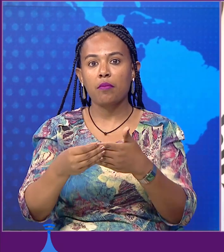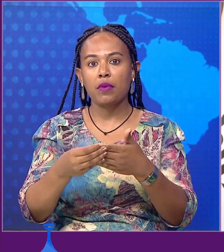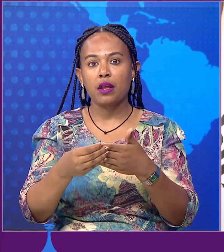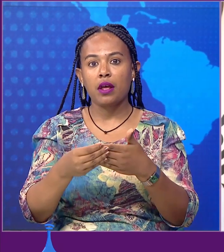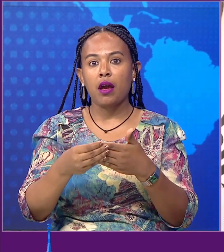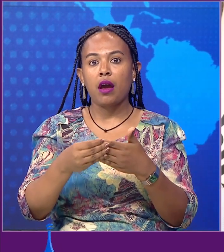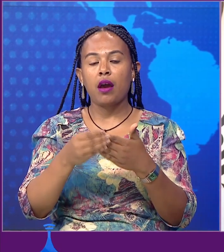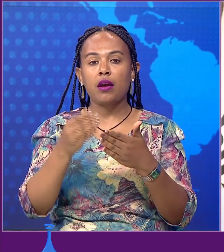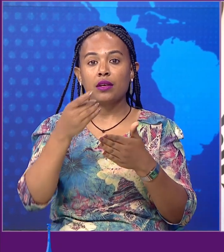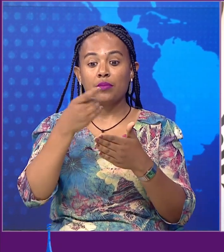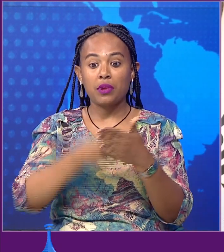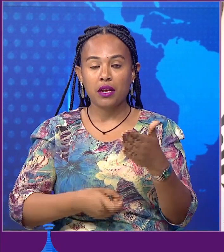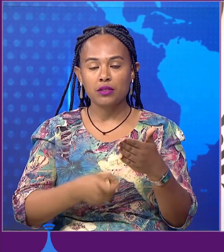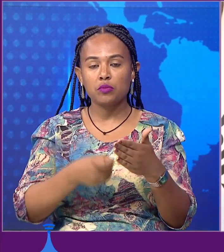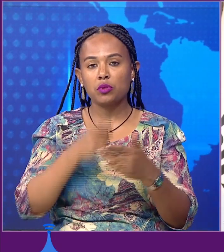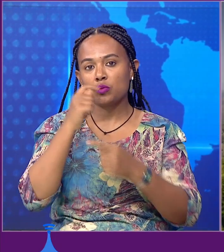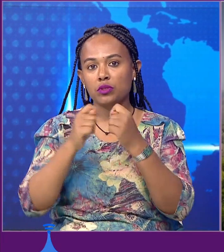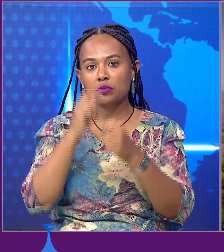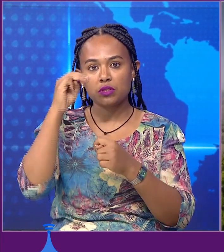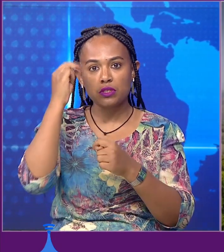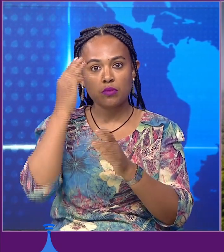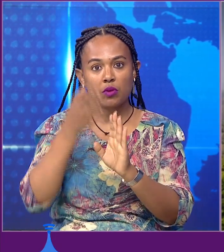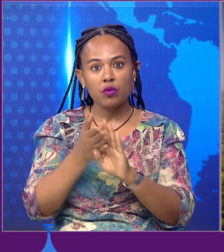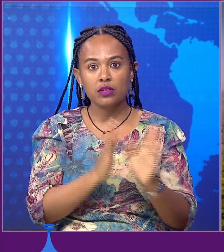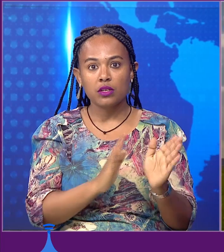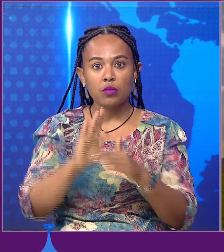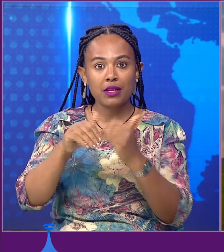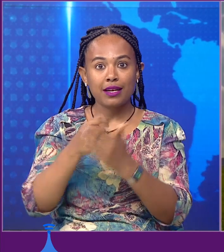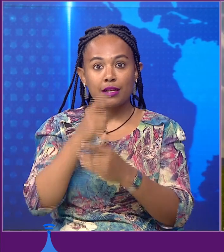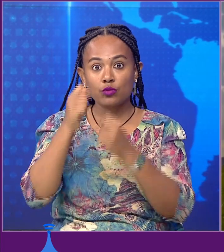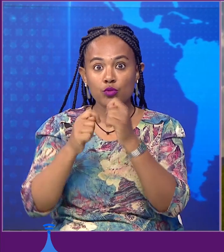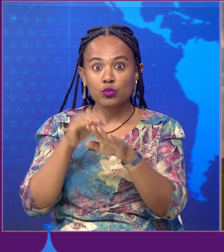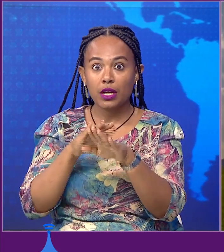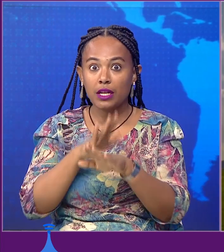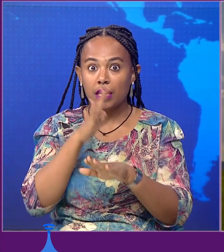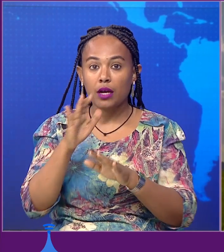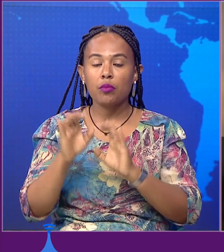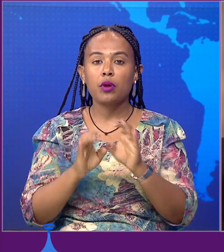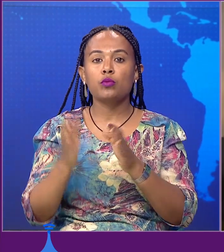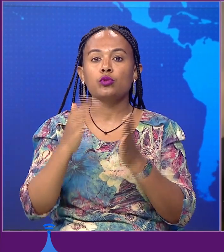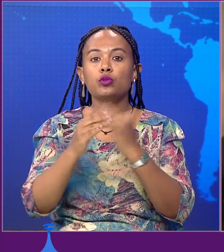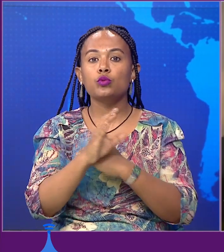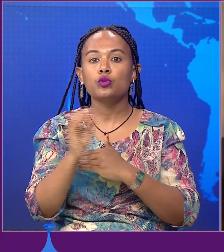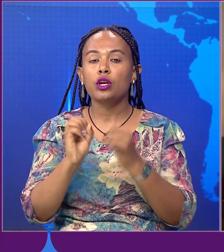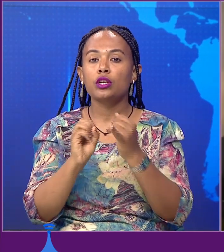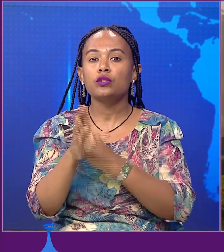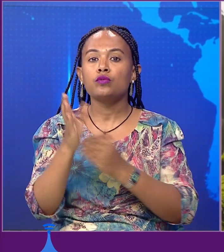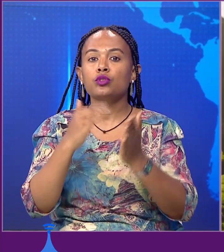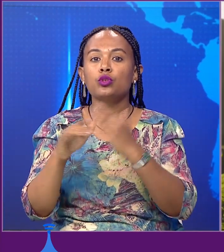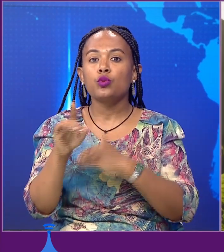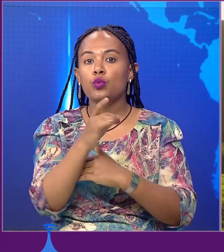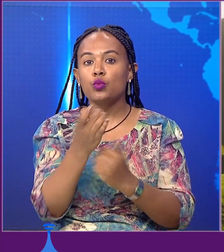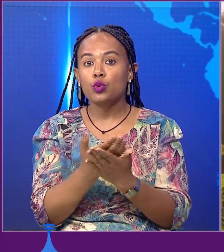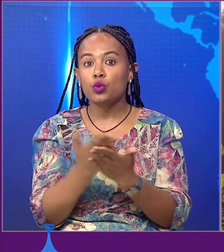የፕራይስ ሬጉሌሽን በቱሪዝም ሚኒስቴር በኩል አዘጋጅተናል። በአጠቃላይ ቱሪዝሙ እንዳይነቃቃ በሚያደርጉ ችግሮችና ለዘርፉ ማነቆ የሆኑ